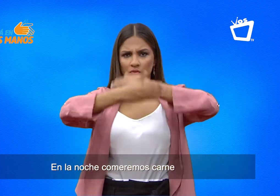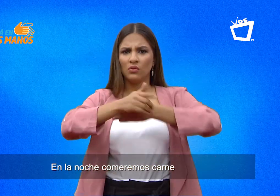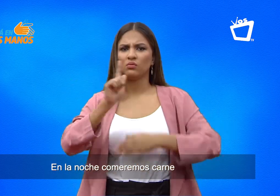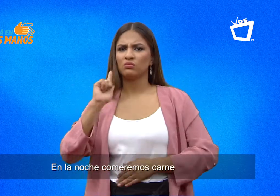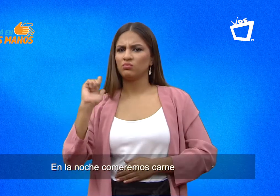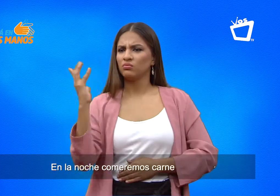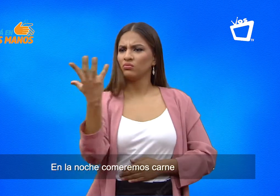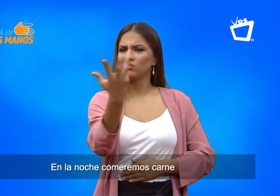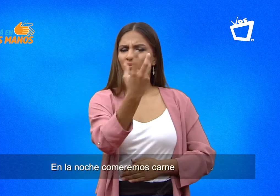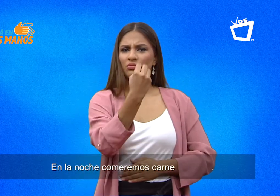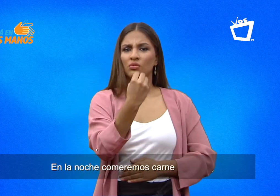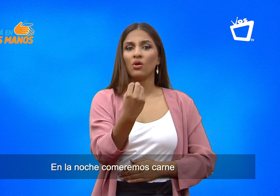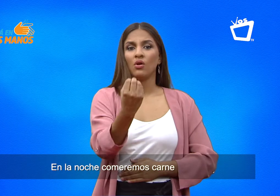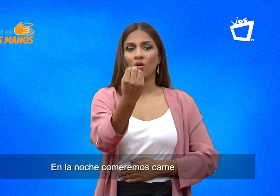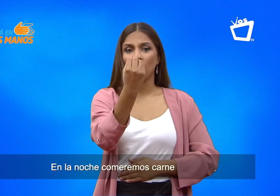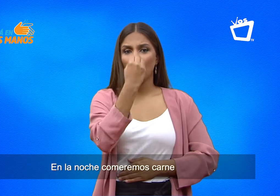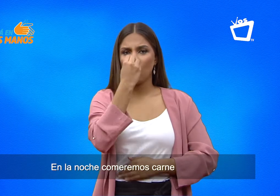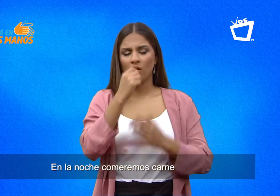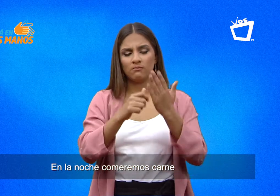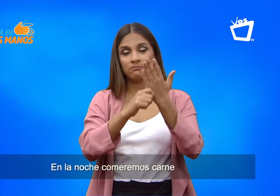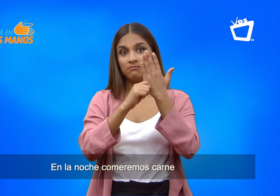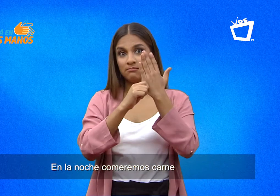En la noche comeremos carne.